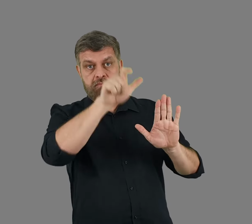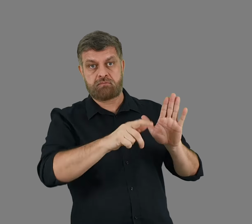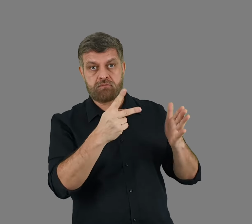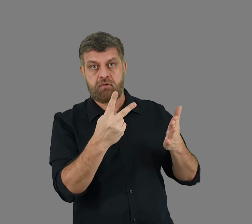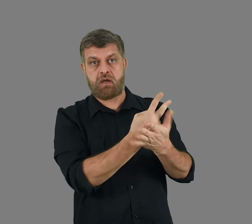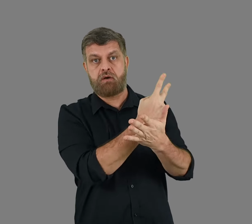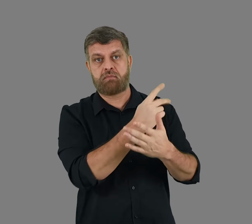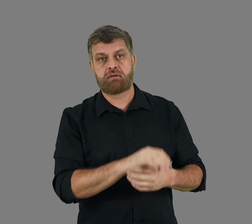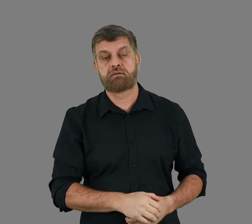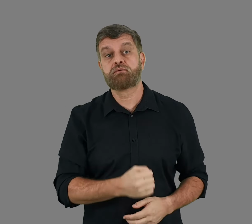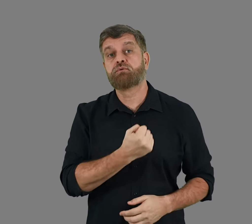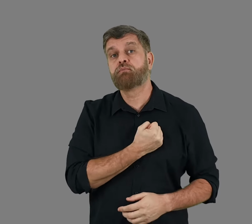1.